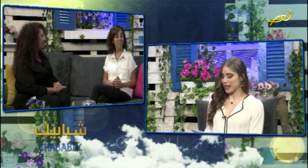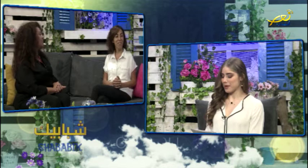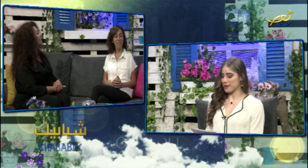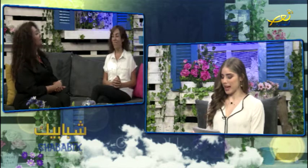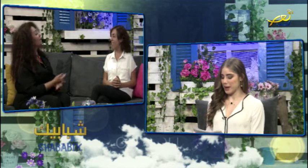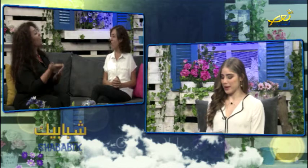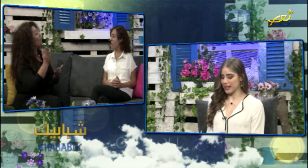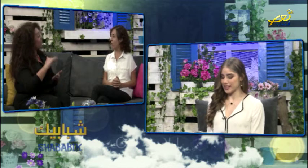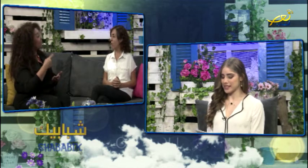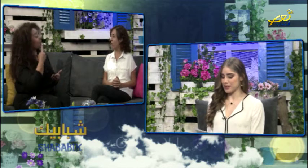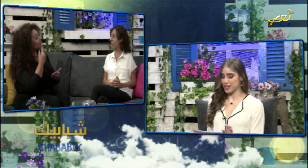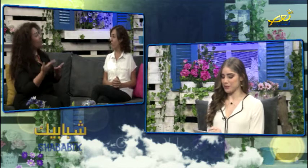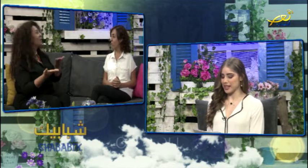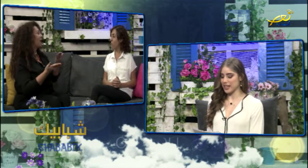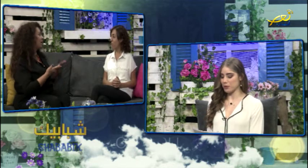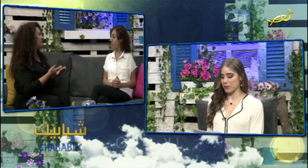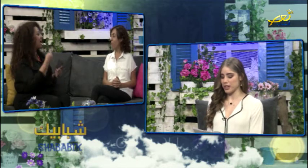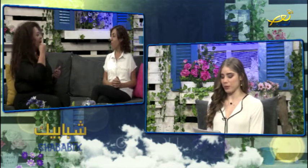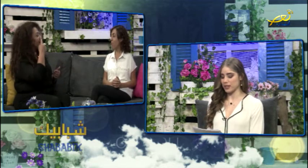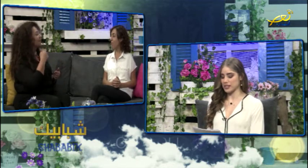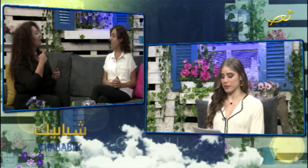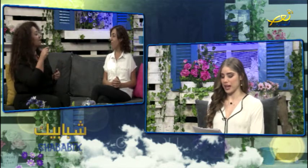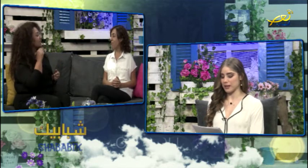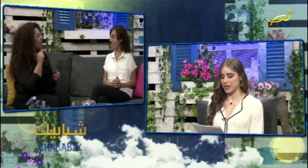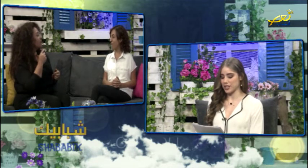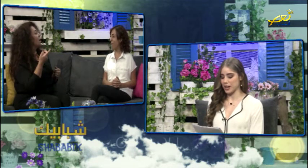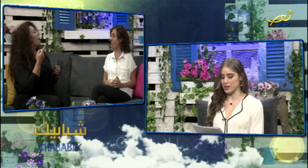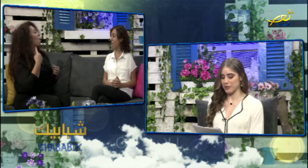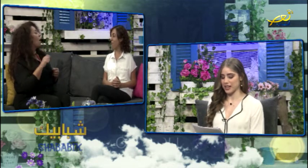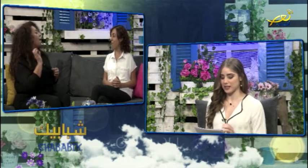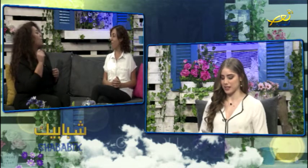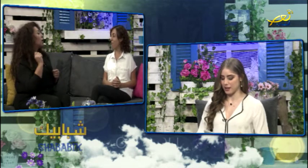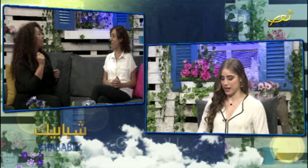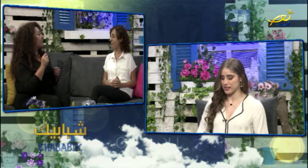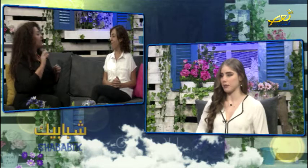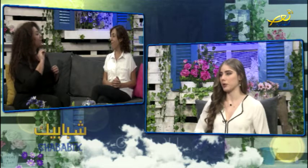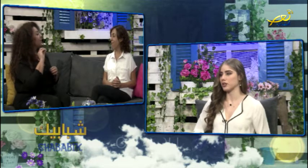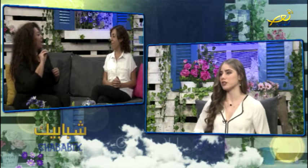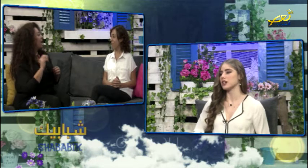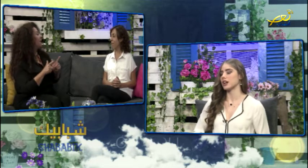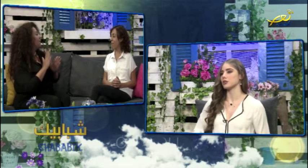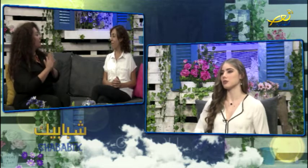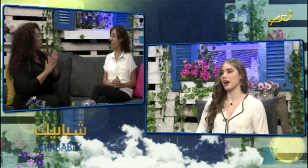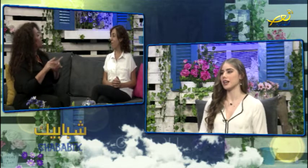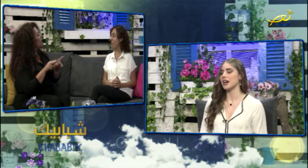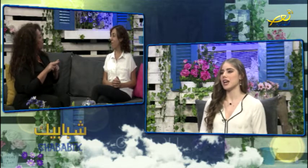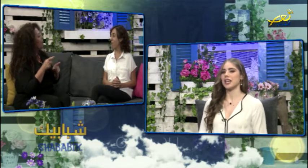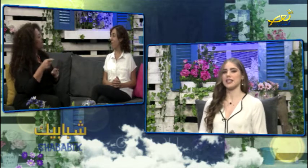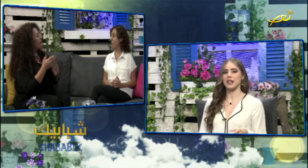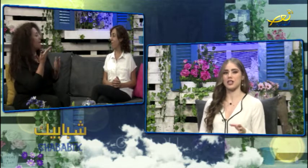وكمان منرحب بندى السمرة الجميل، مربية مختصة بتعليم الإشارة بجمعية التدريب على السمع والنطق، رح تكون معنا لترجم